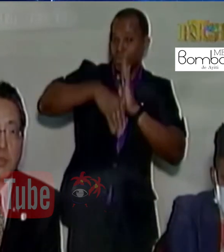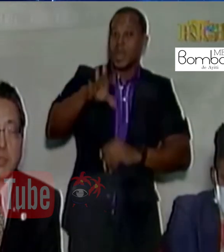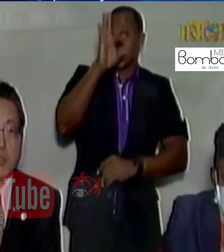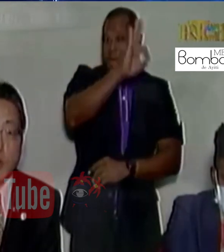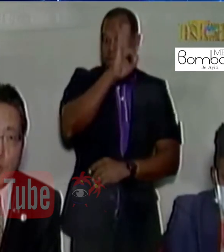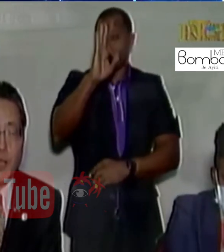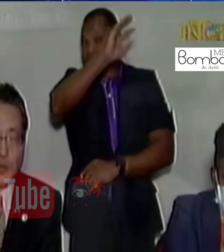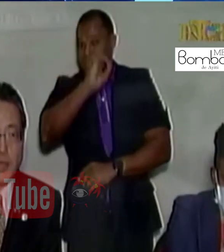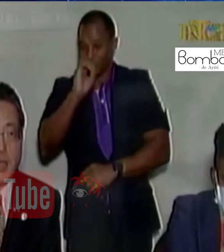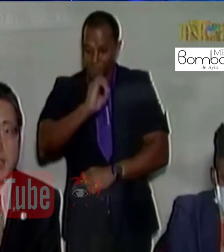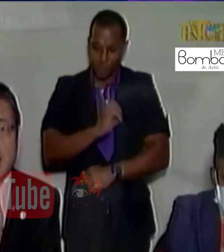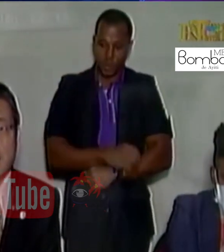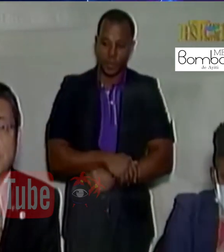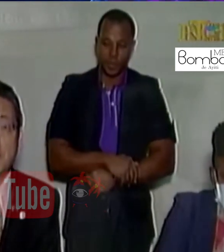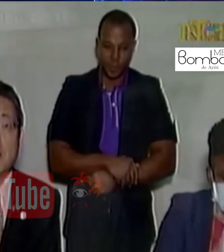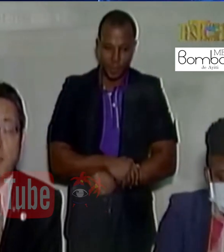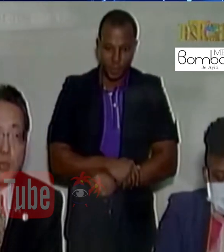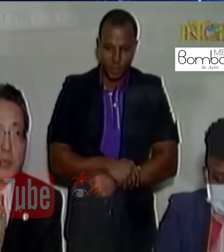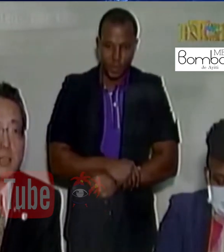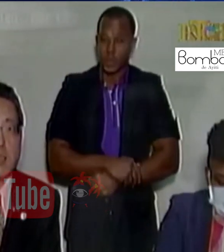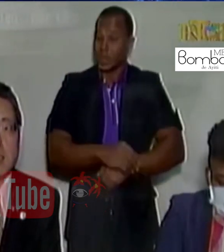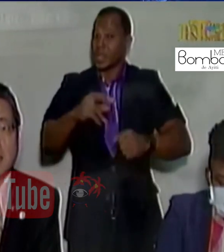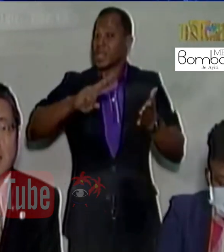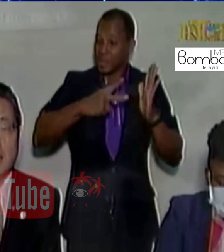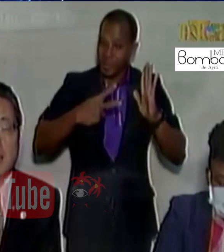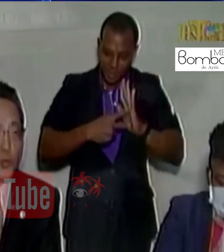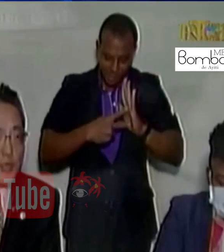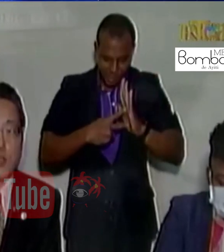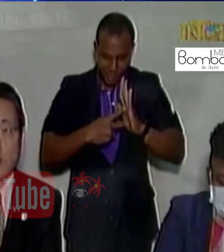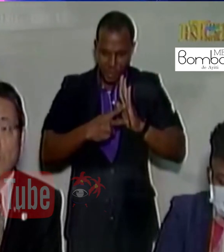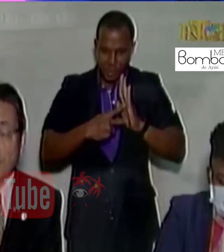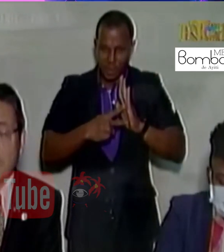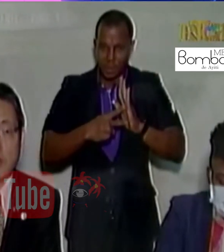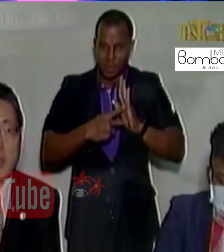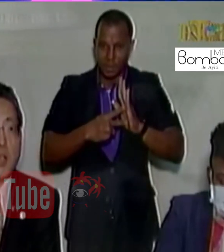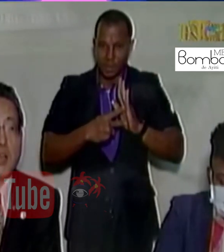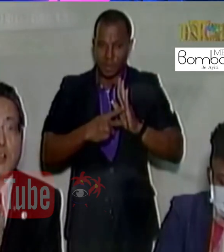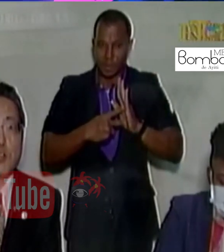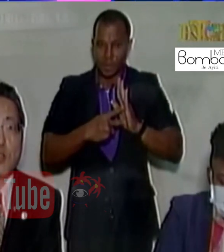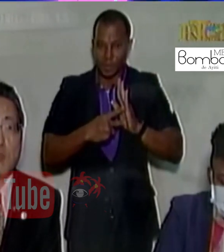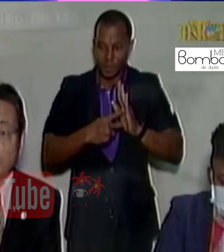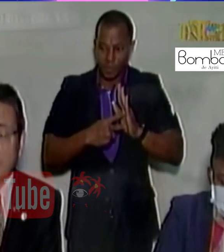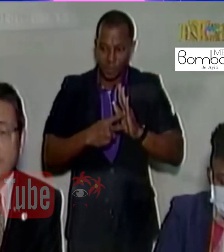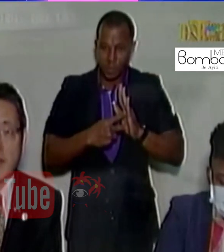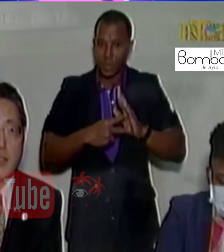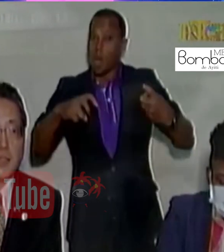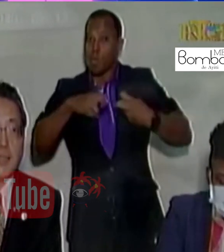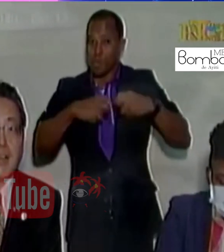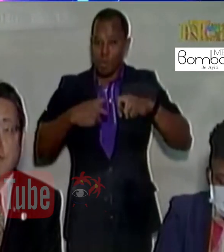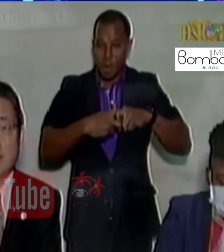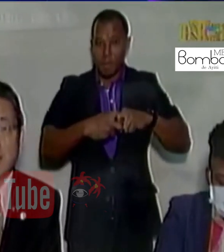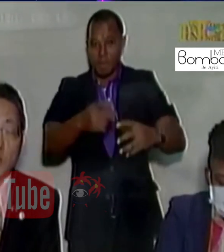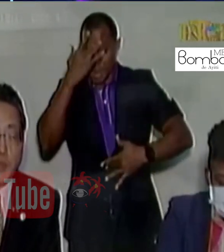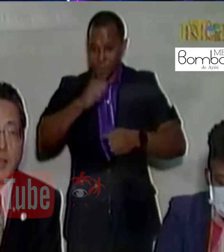2,99% d'augmentation. Et ce qui représente, tout ça, son confinement, sont modifié